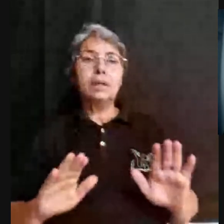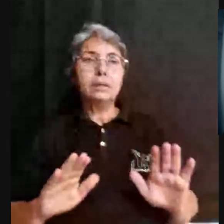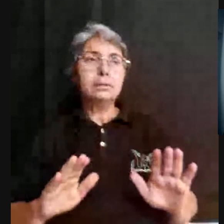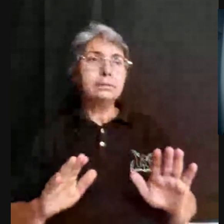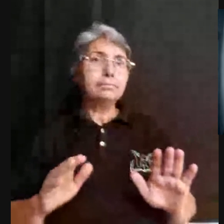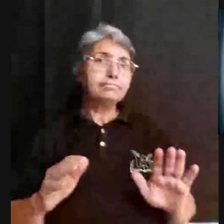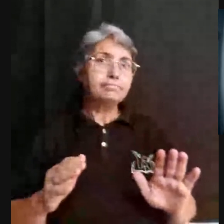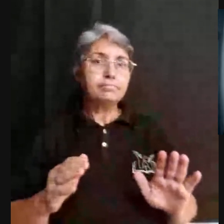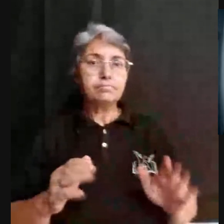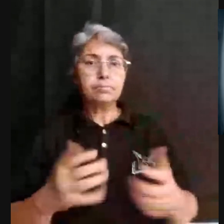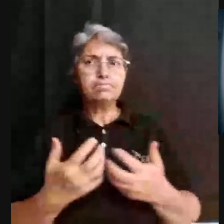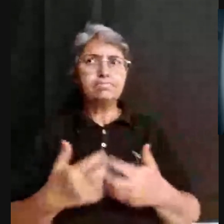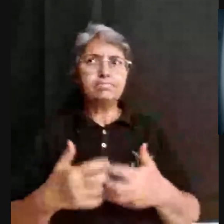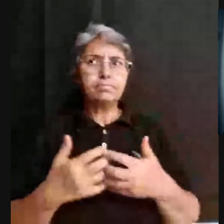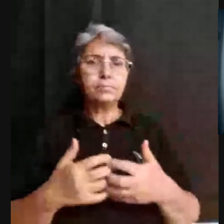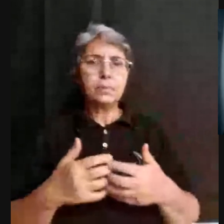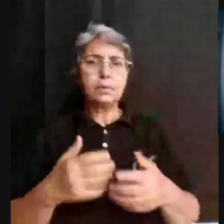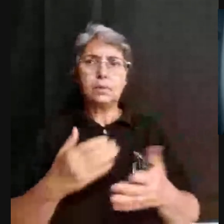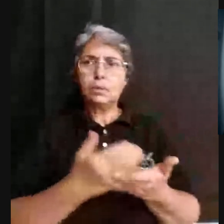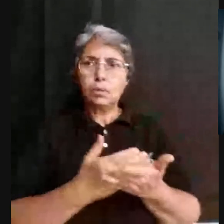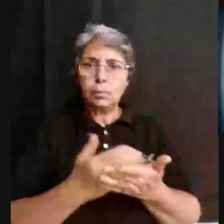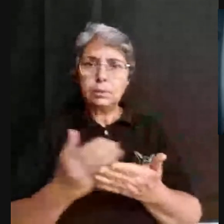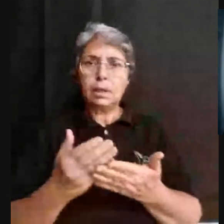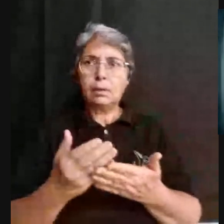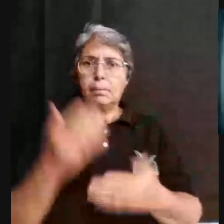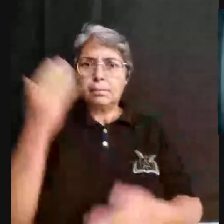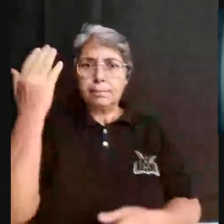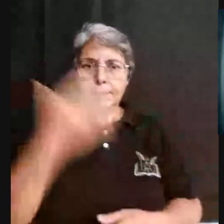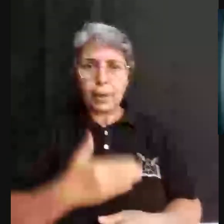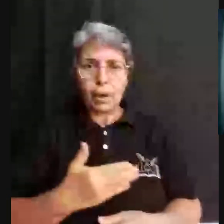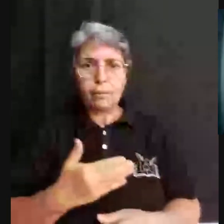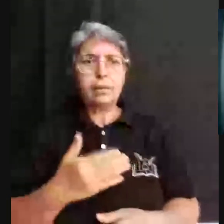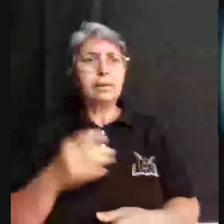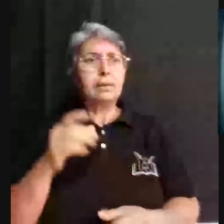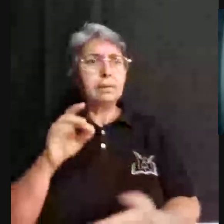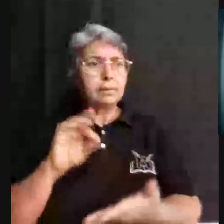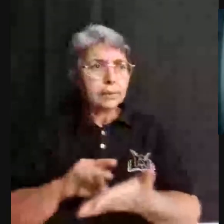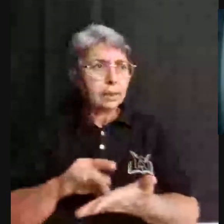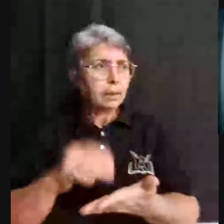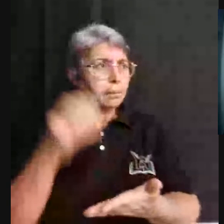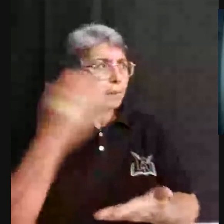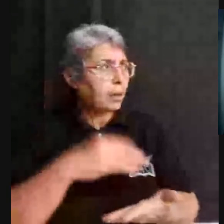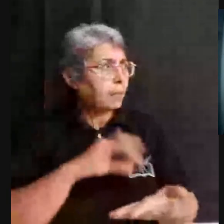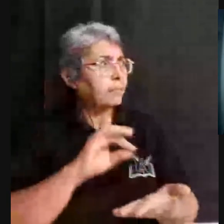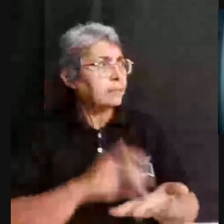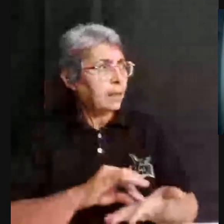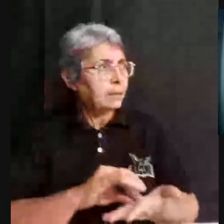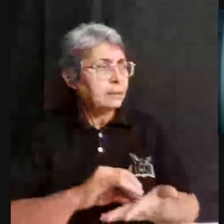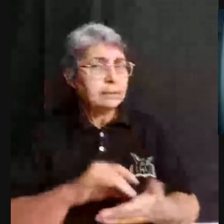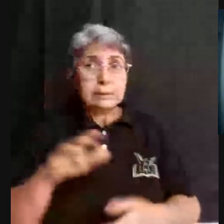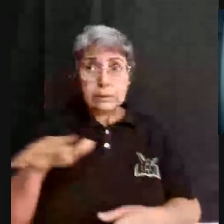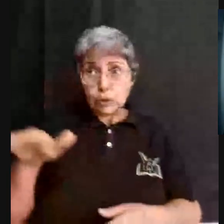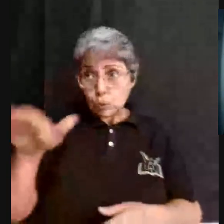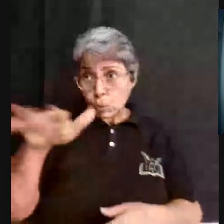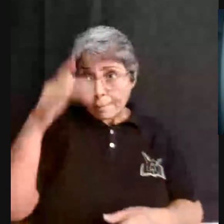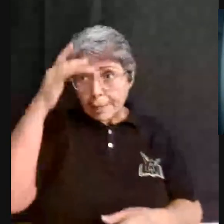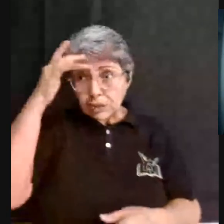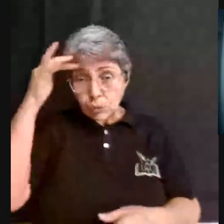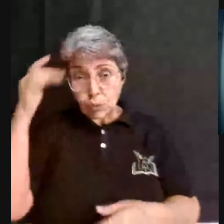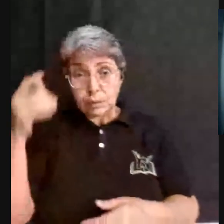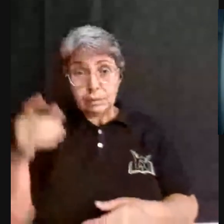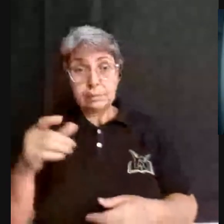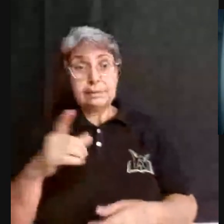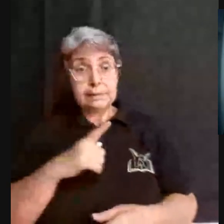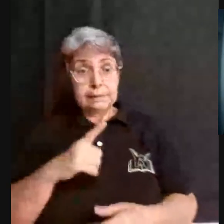as evidências começaram a surgir, aqueles que haviam se colocado contra essa mensagem durante